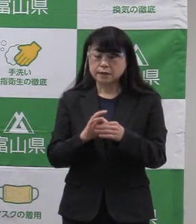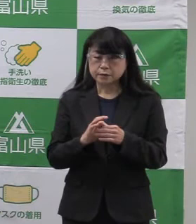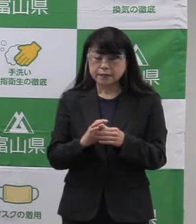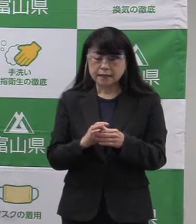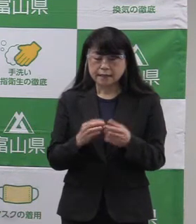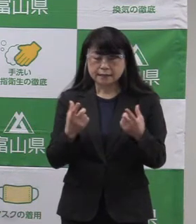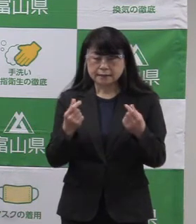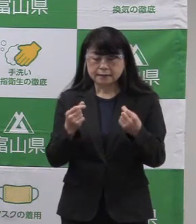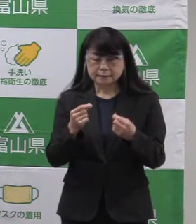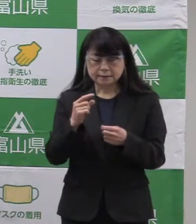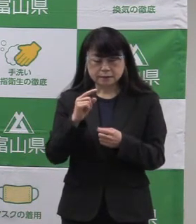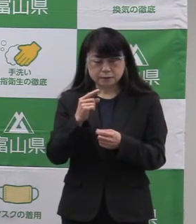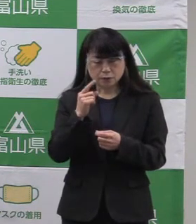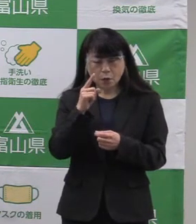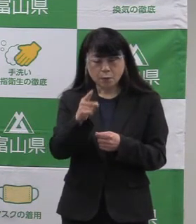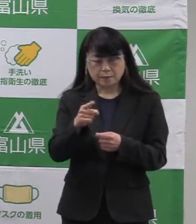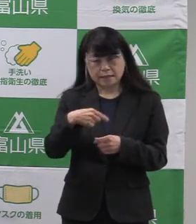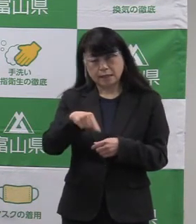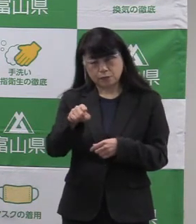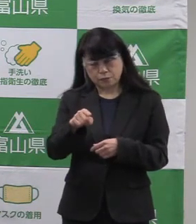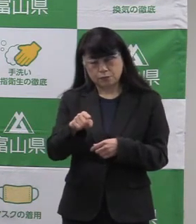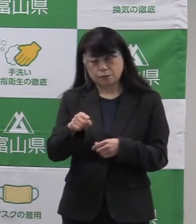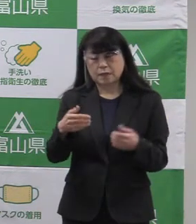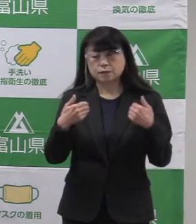めていくということしかないと思います。